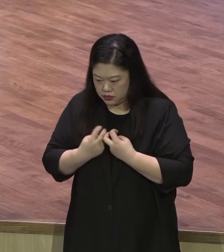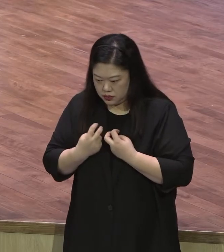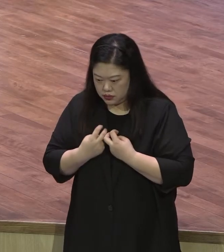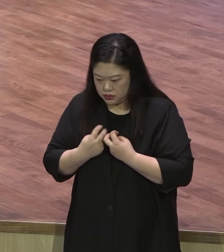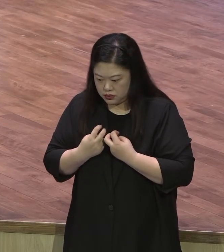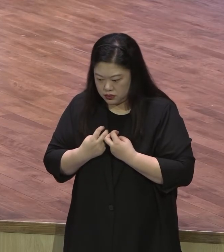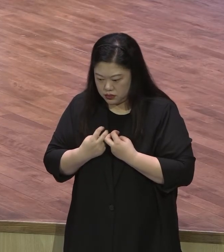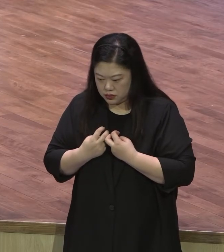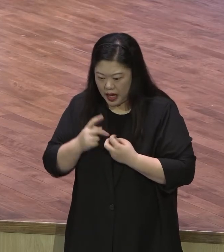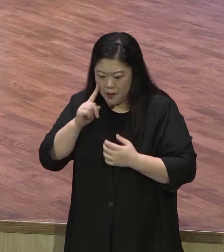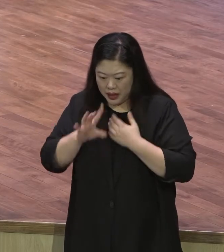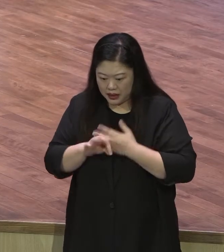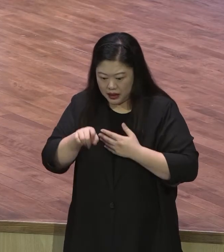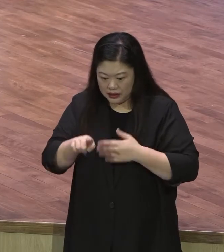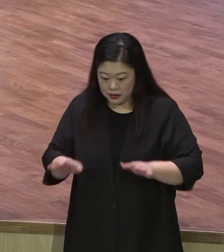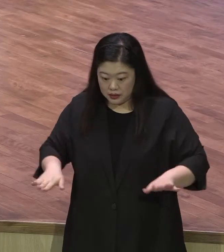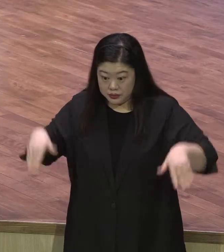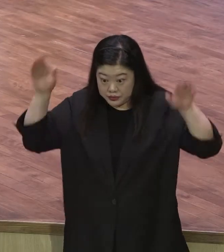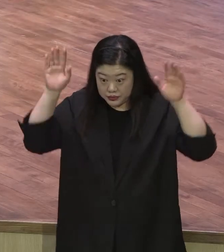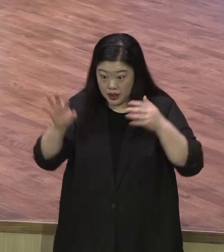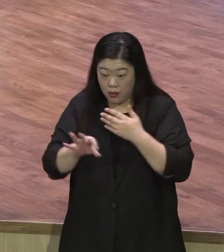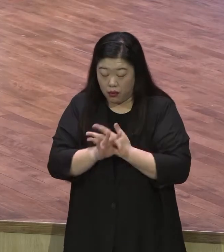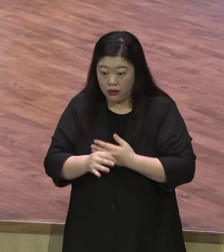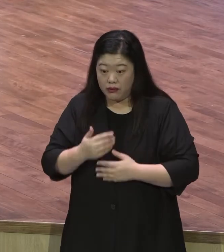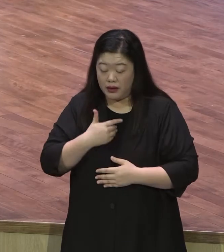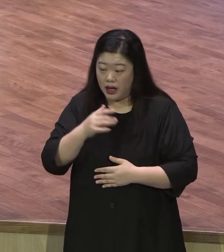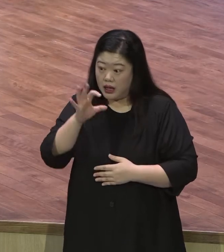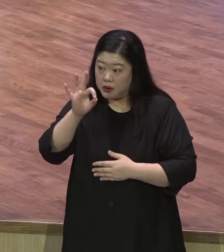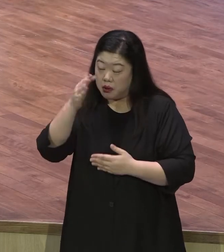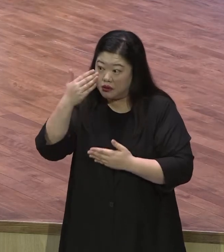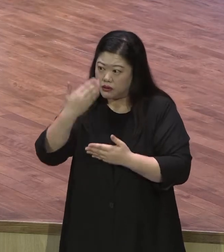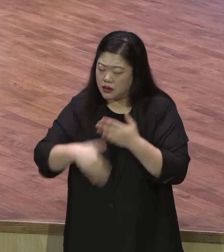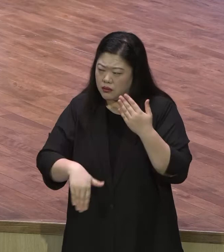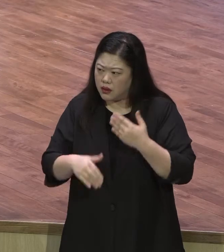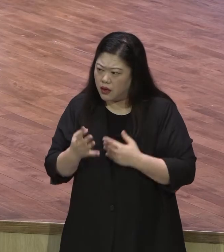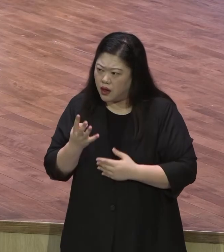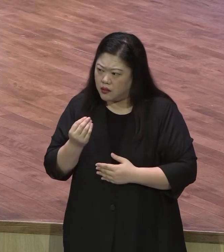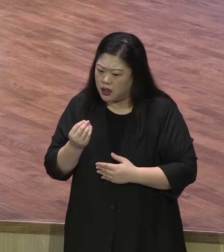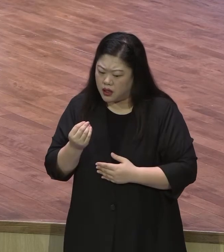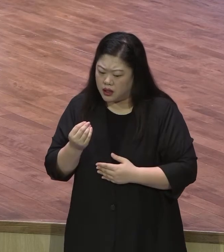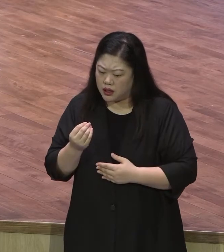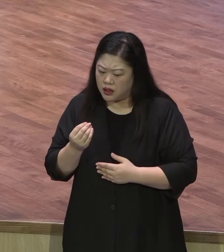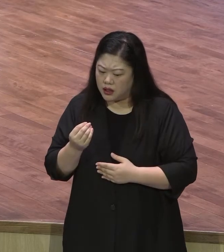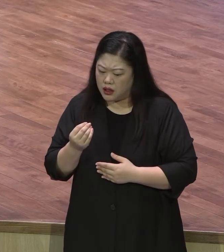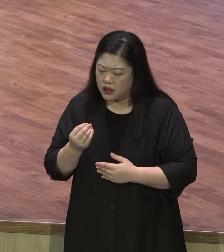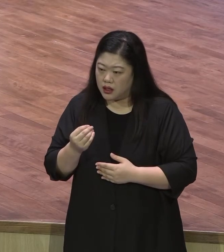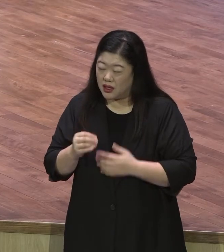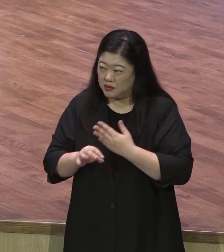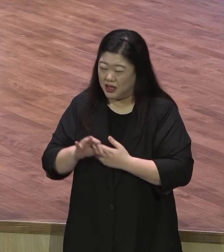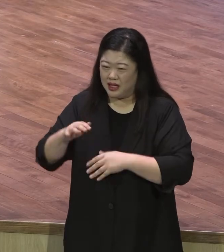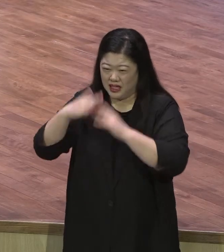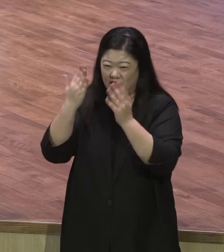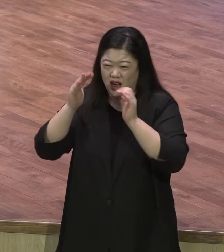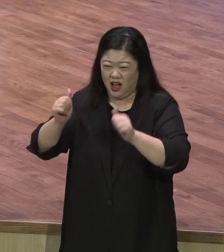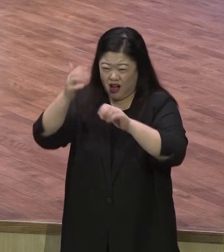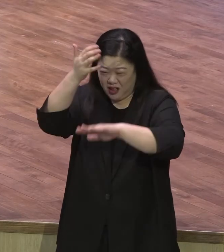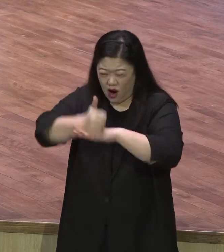이걸 만약에 법적으로 다 날라가면 얼마나 압냐 그러니까 조금 남을 거다 그래서 그럼 조금 남으면 개척 다시 하지 뭐.